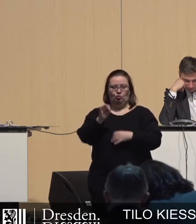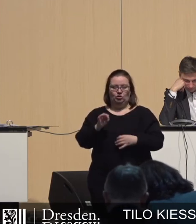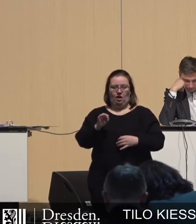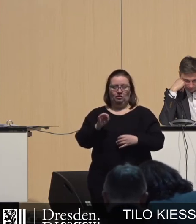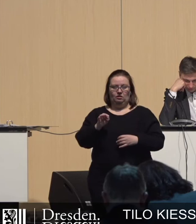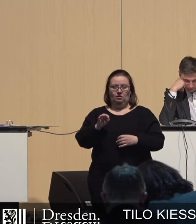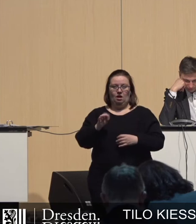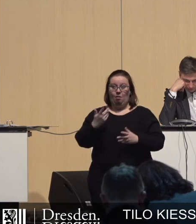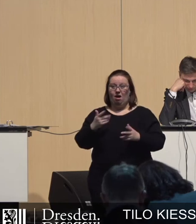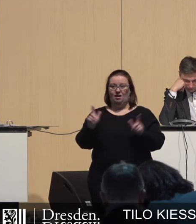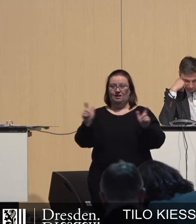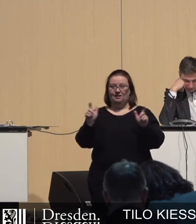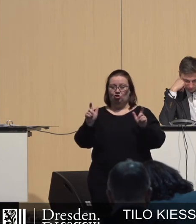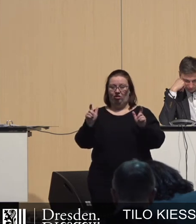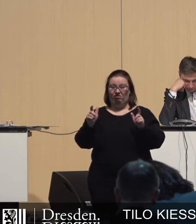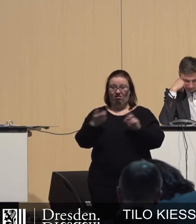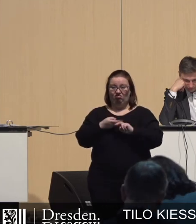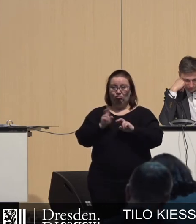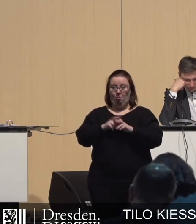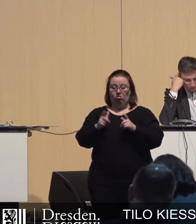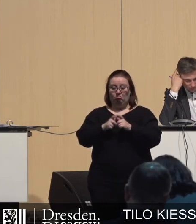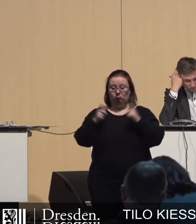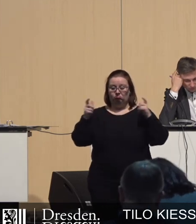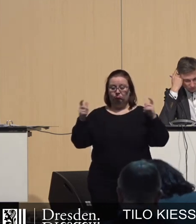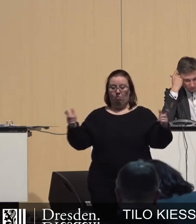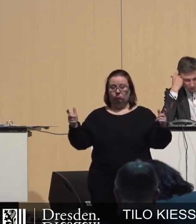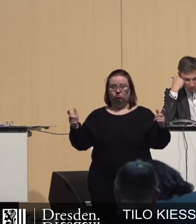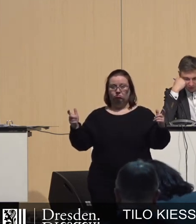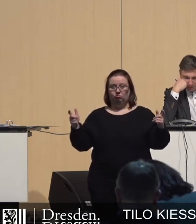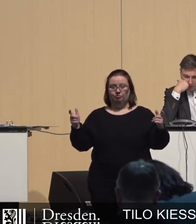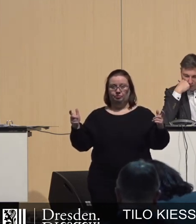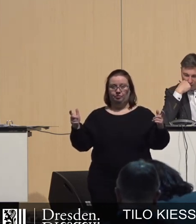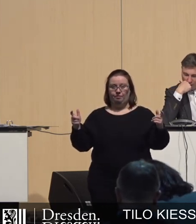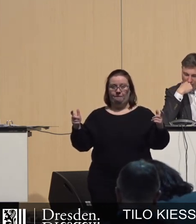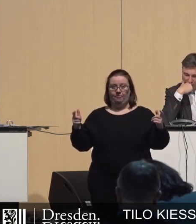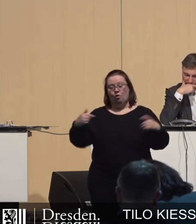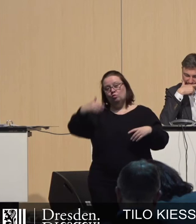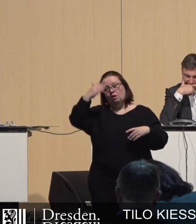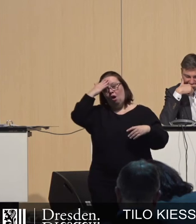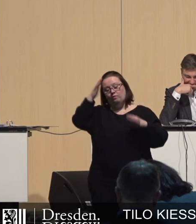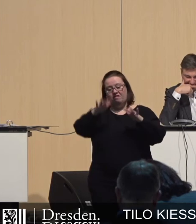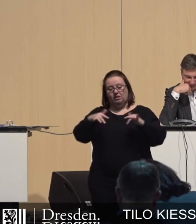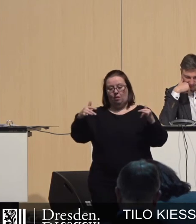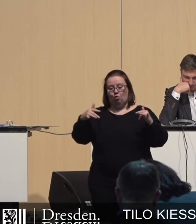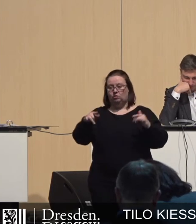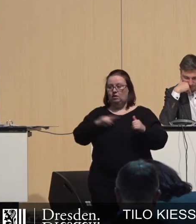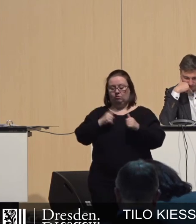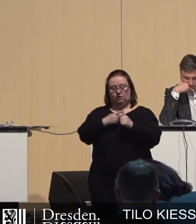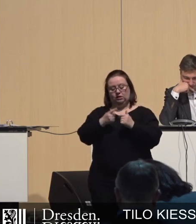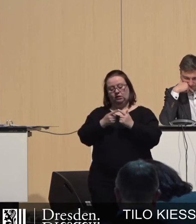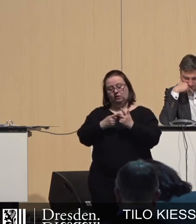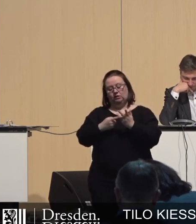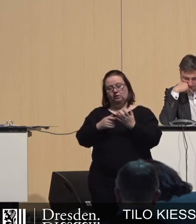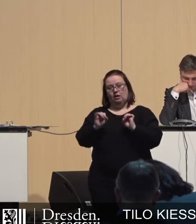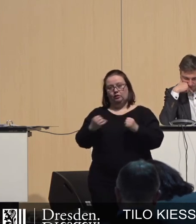einer doppelt so großen Gesellschaft. Und gleichzeitig können wir dann in der Hauptversammlung überhaupt nichts mehr in Bezug auf